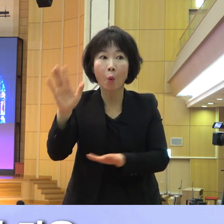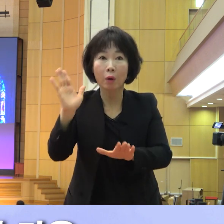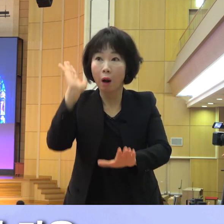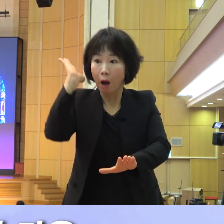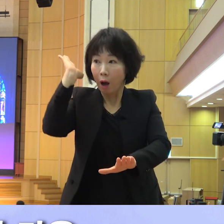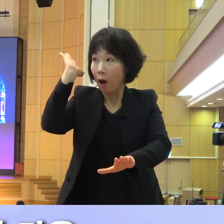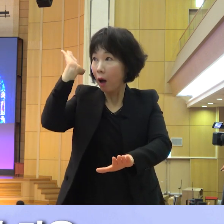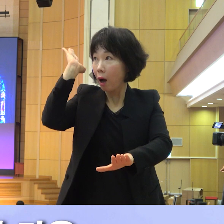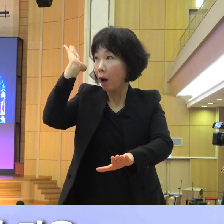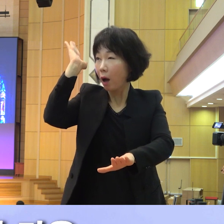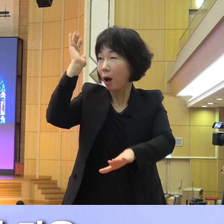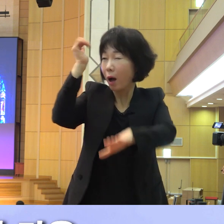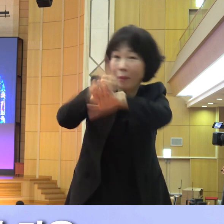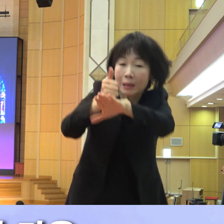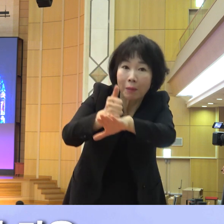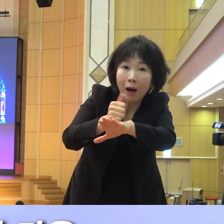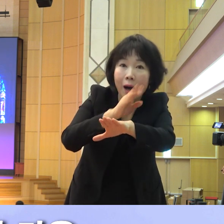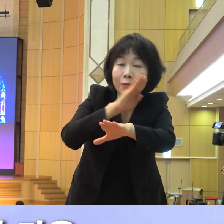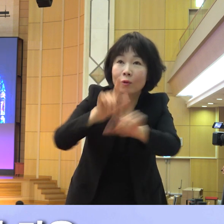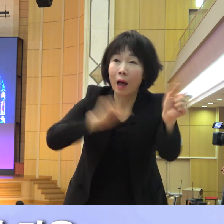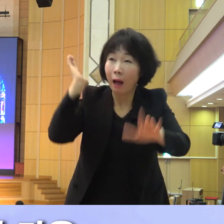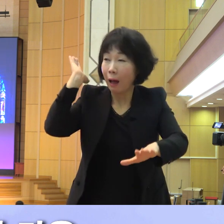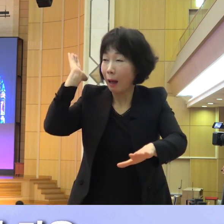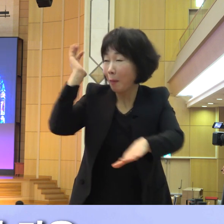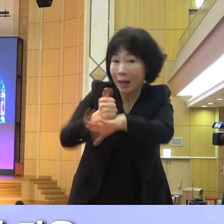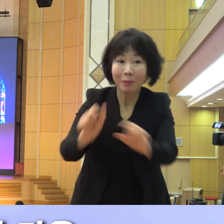마지막 주일이면서 마지막 날입니다.